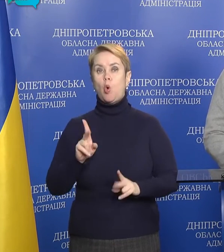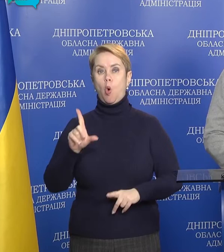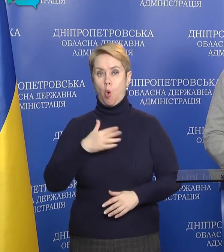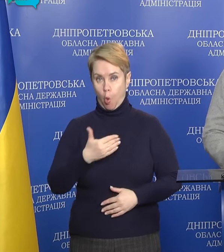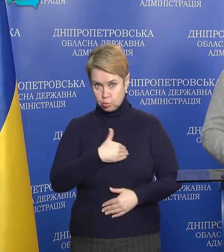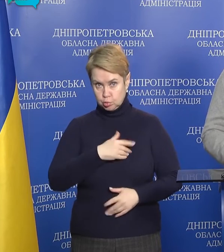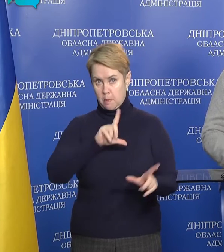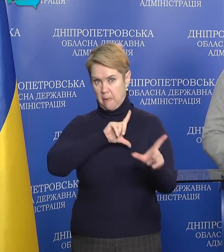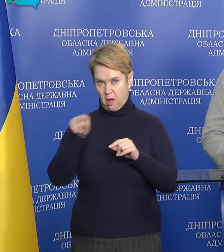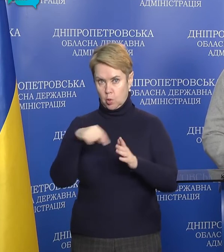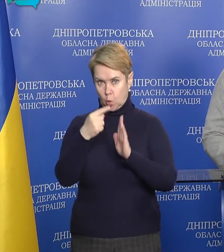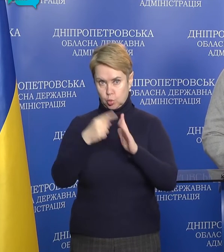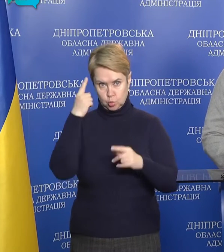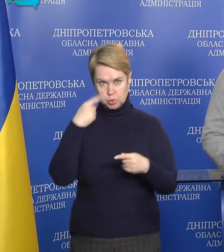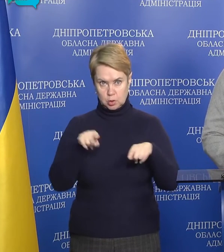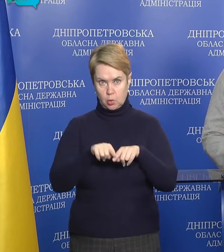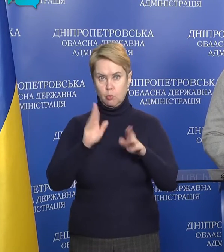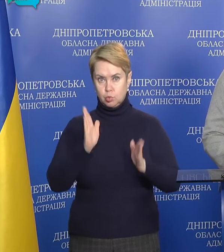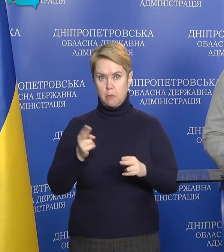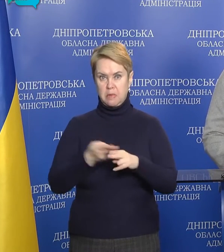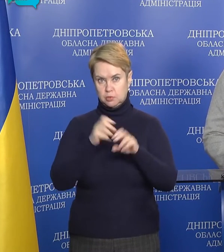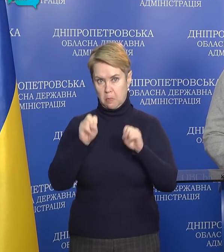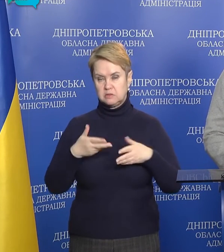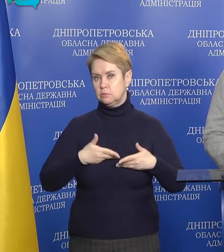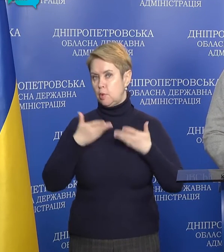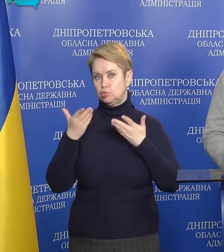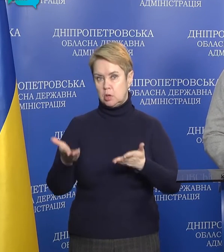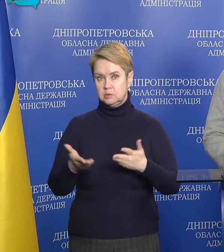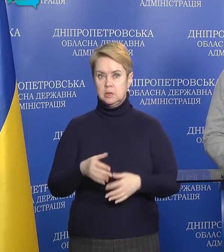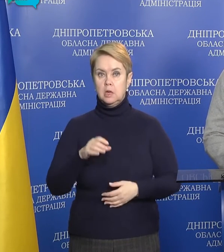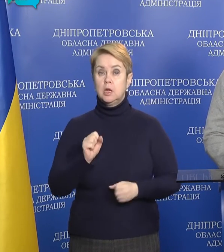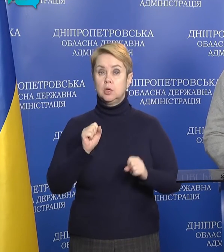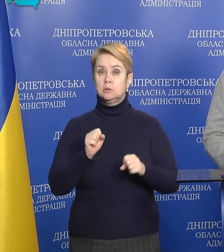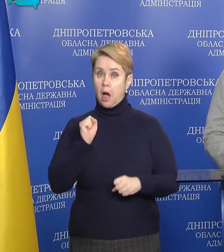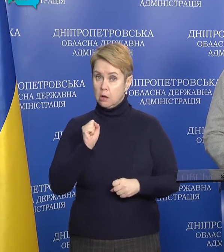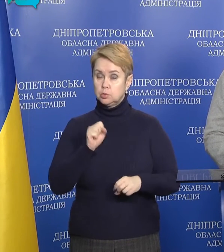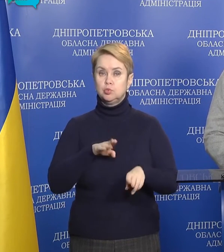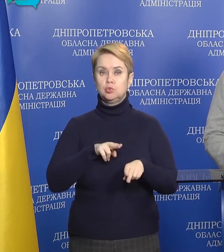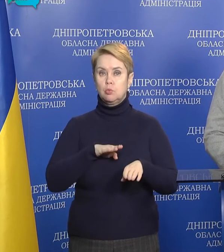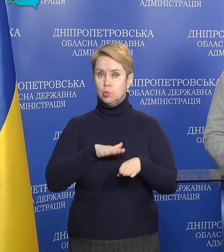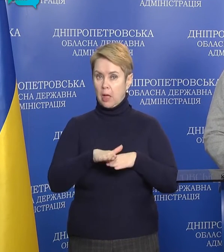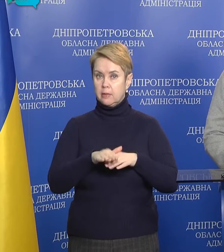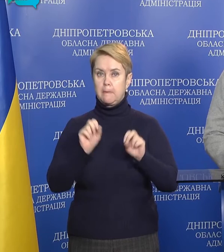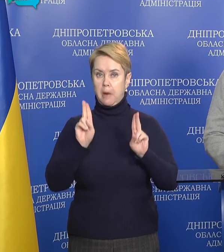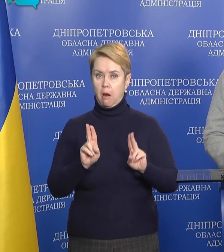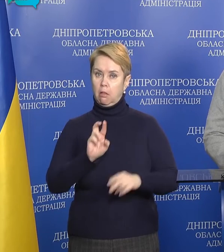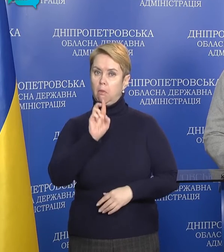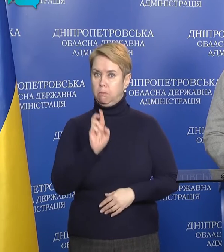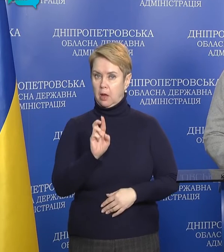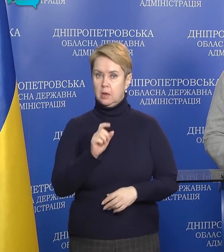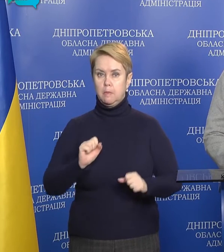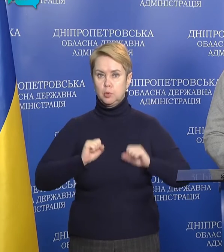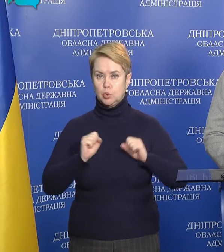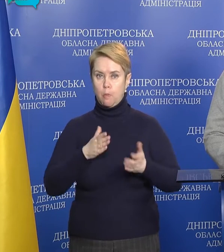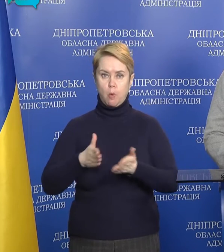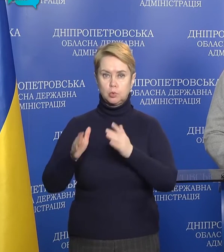покинуть город и думает, что он будет таким образом в безопасности, пожалуйста, соблюдайте правила, и б, в том числе, пытайтесь